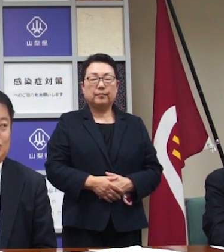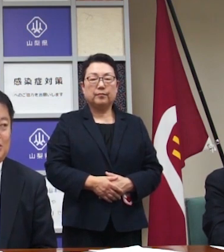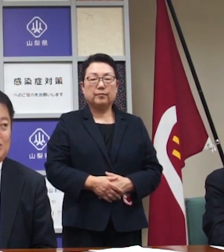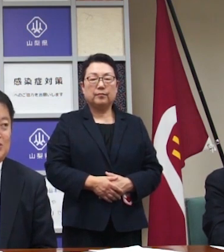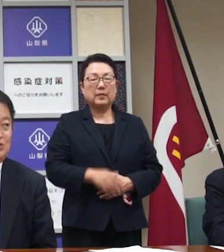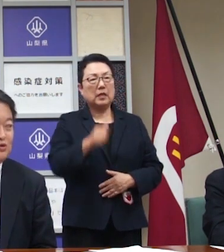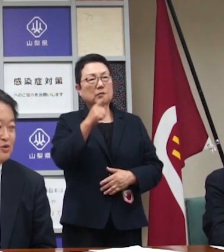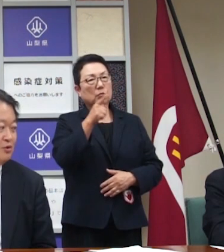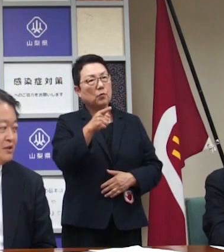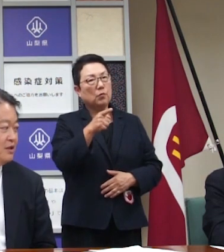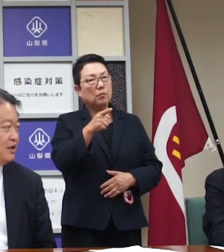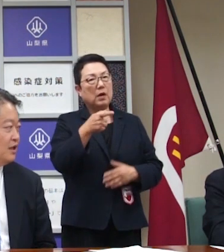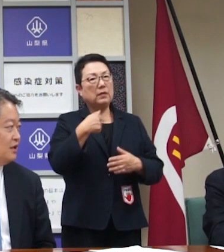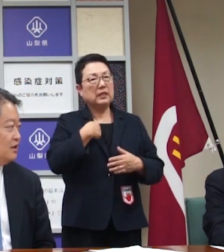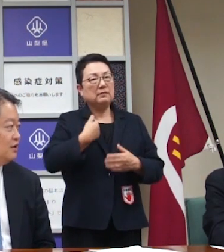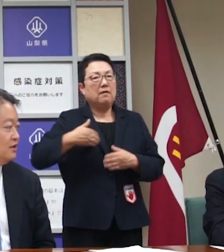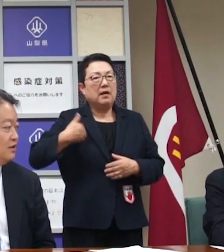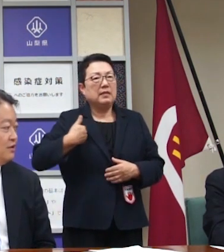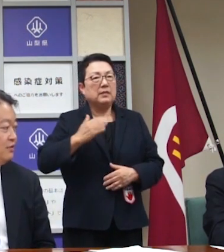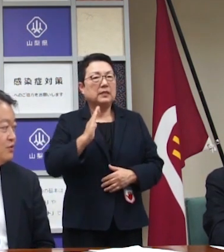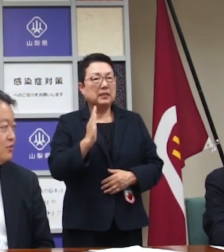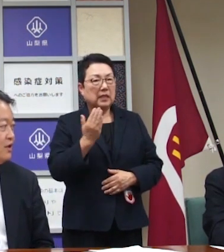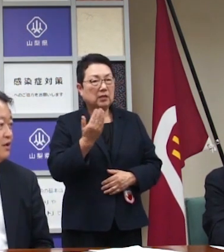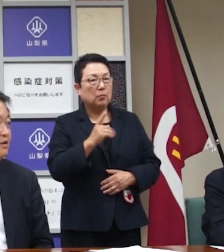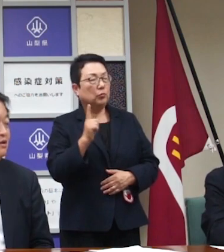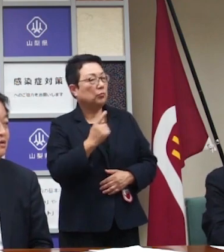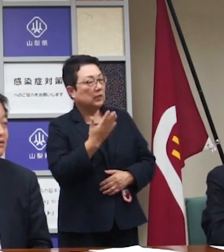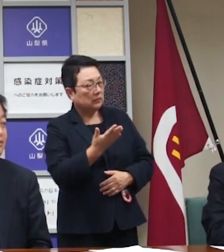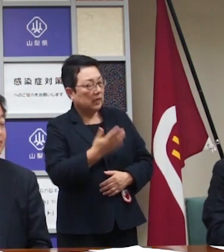そこはちょっと私は承知をしておりませんが、